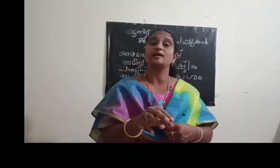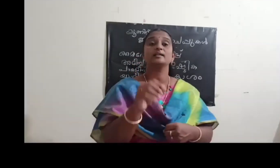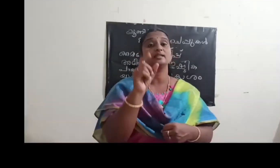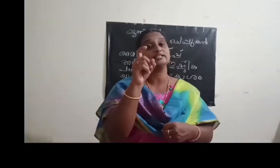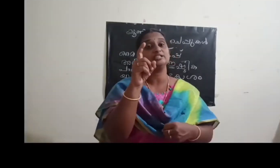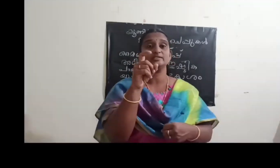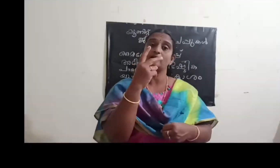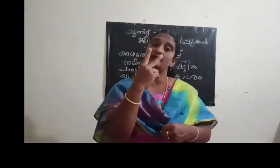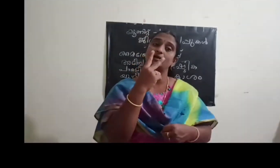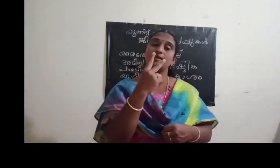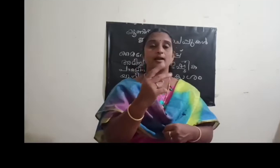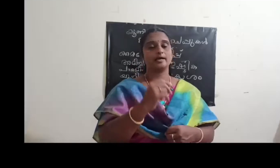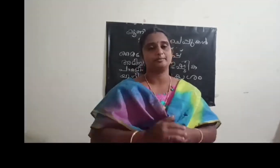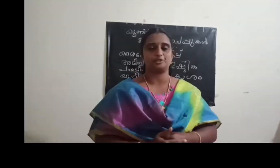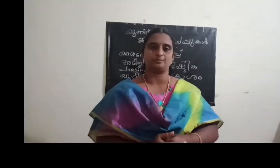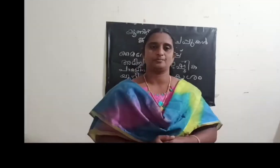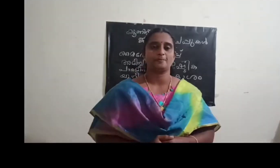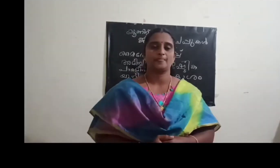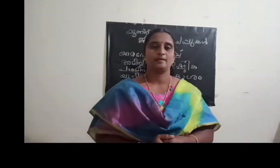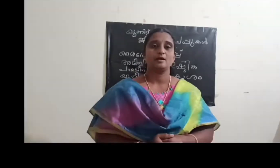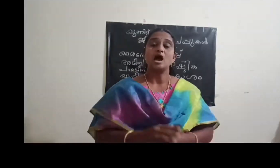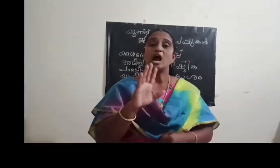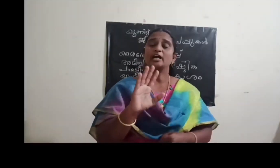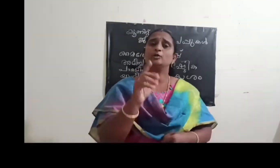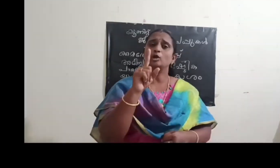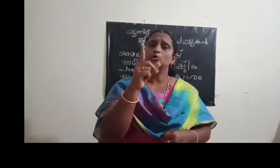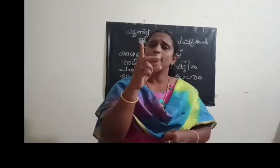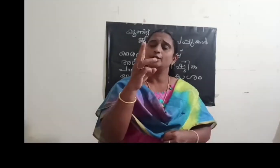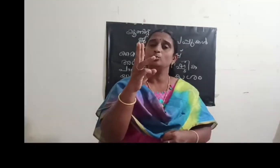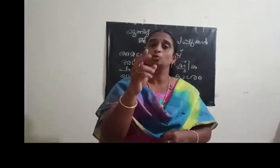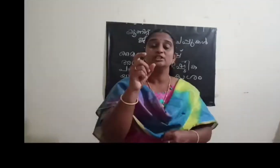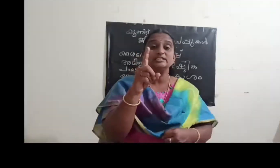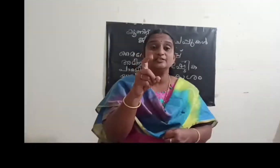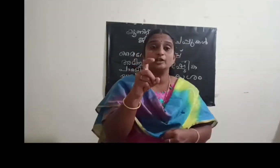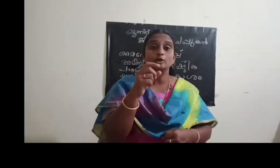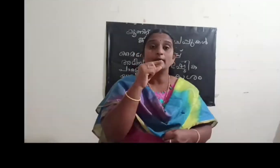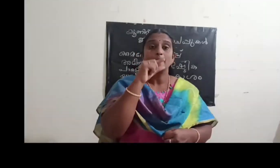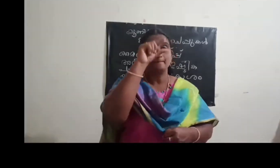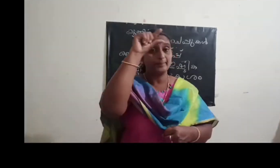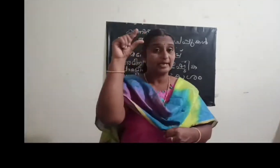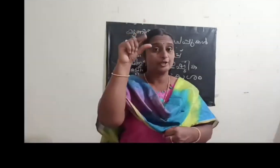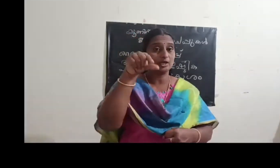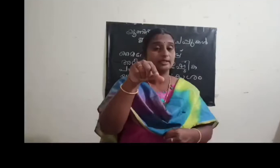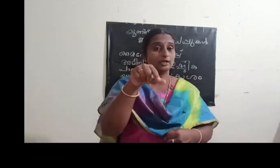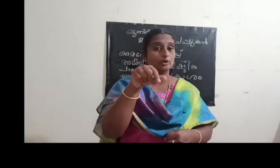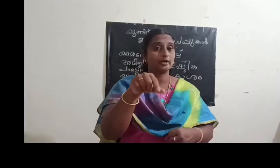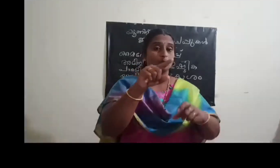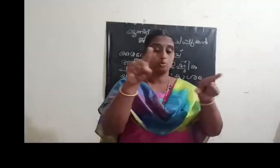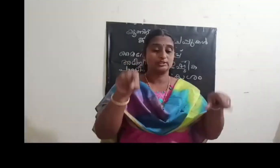സാധിക്കാത്ത ജീവജാലങ്ങളെ കാണാൻ പറ്റും. അങ്ങനെയുള്ള ഒന്ന് രണ്ട് മൂന്ന് ജീവികളുടെ പേരുകൾ നിങ്ങളുടെ